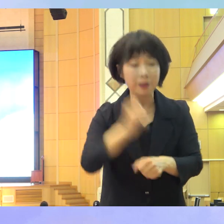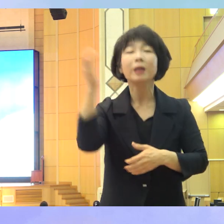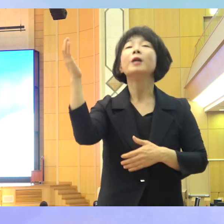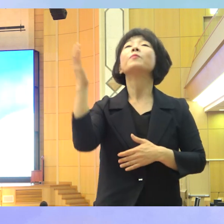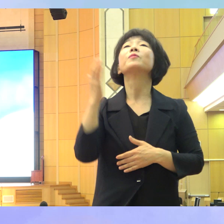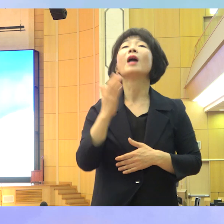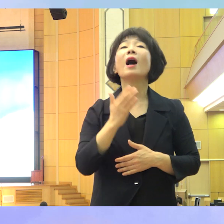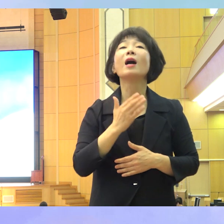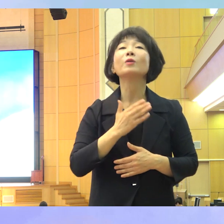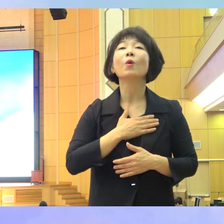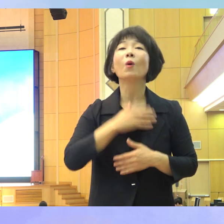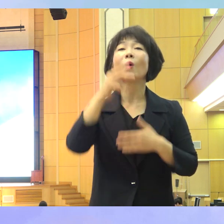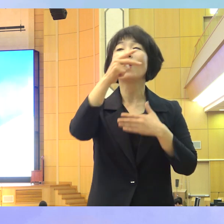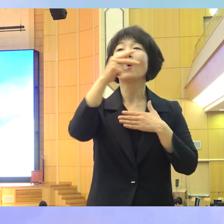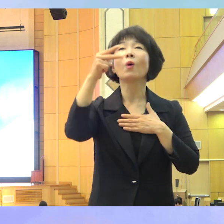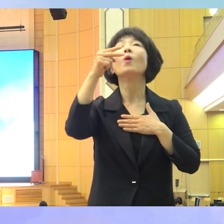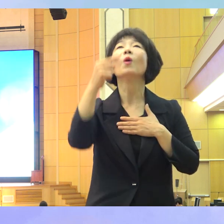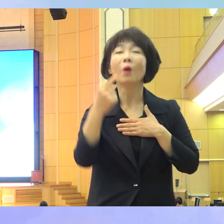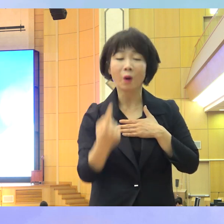거룩하신